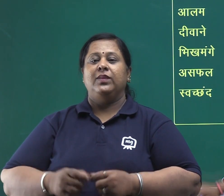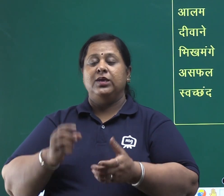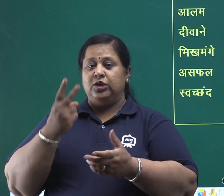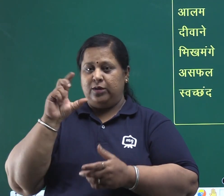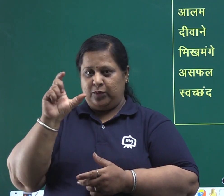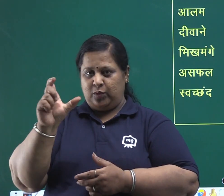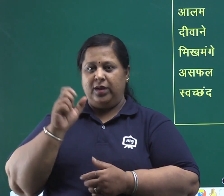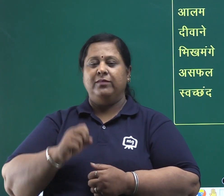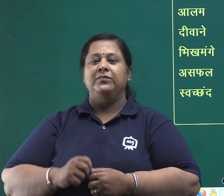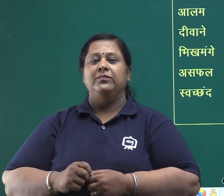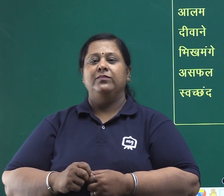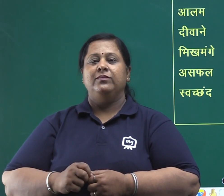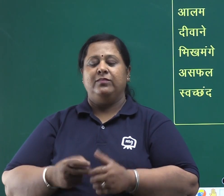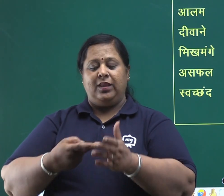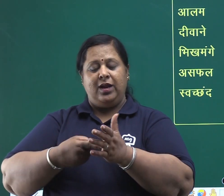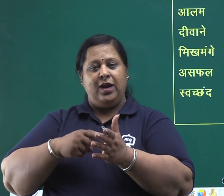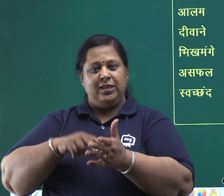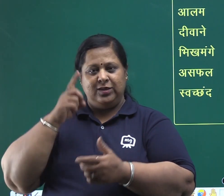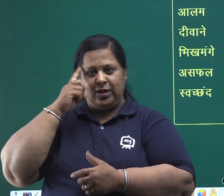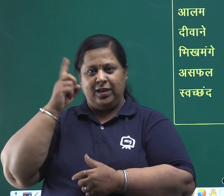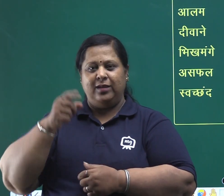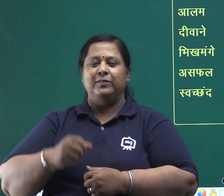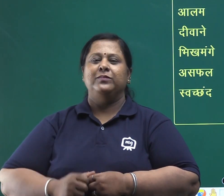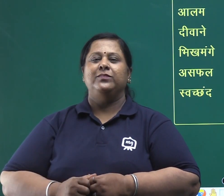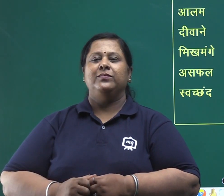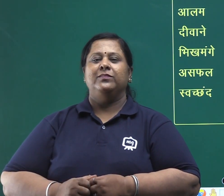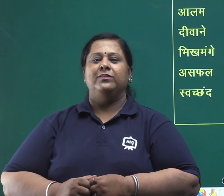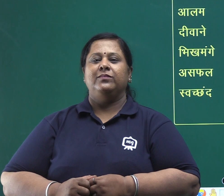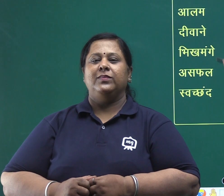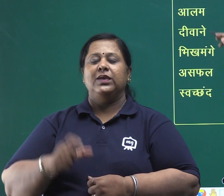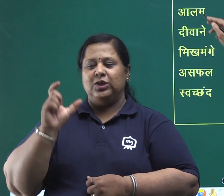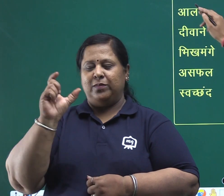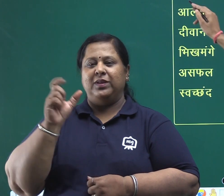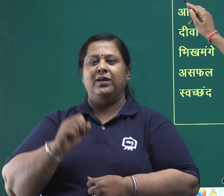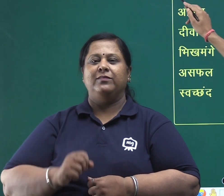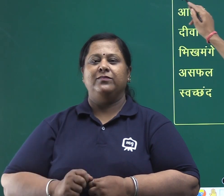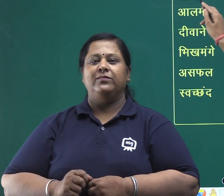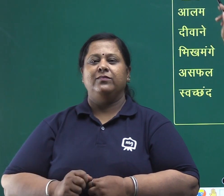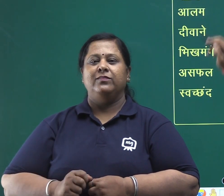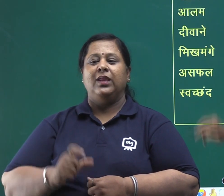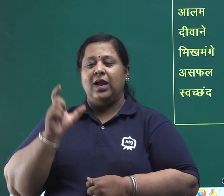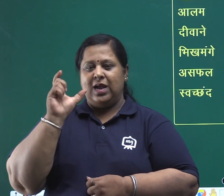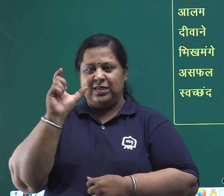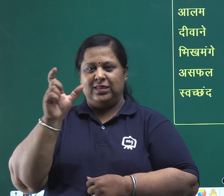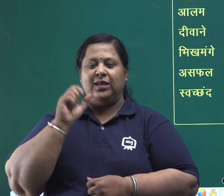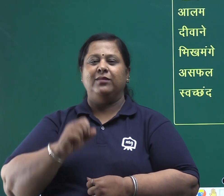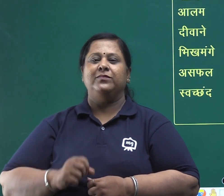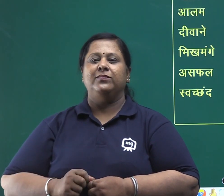शब्दों के अर्थ जानेंगे। शब्द है हस्ती,